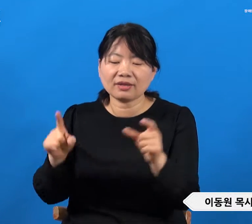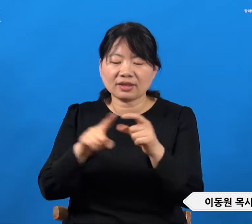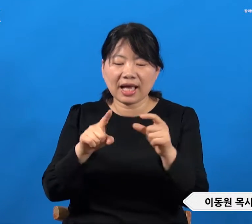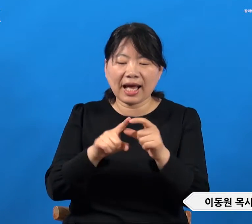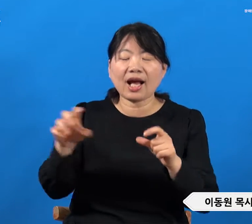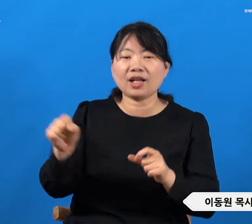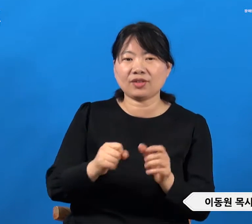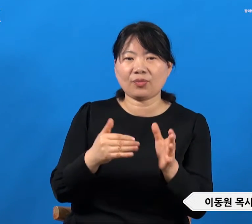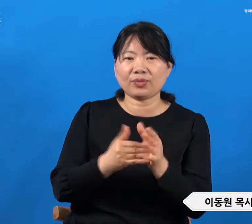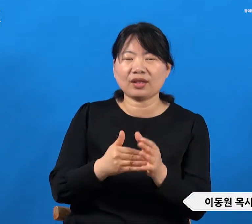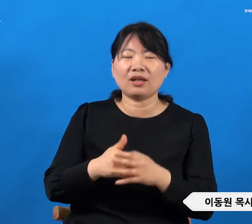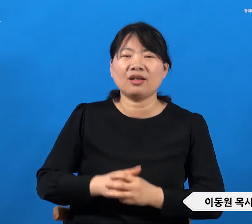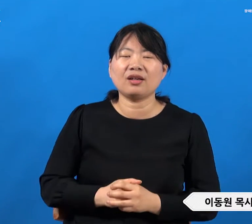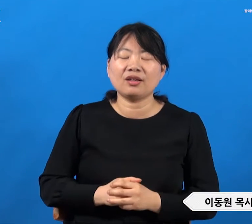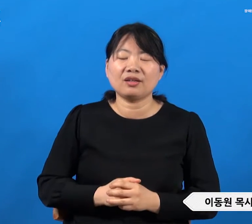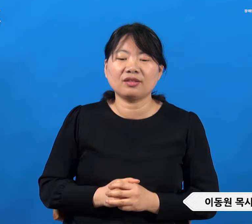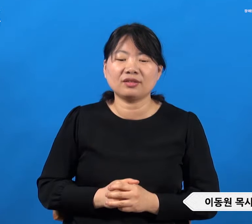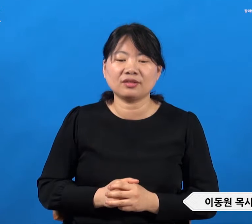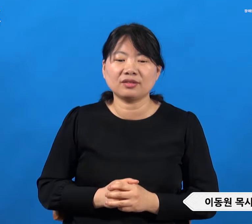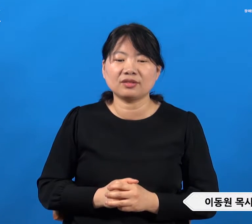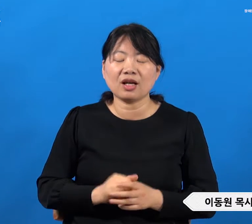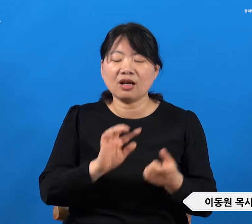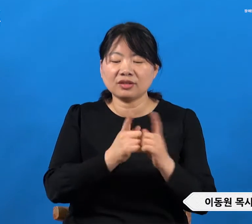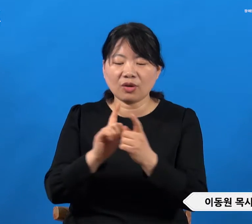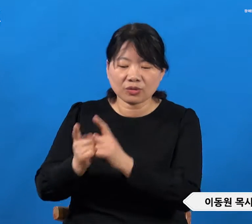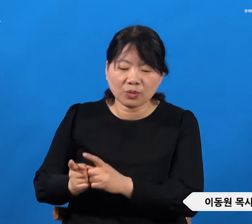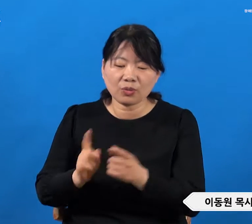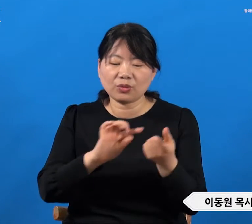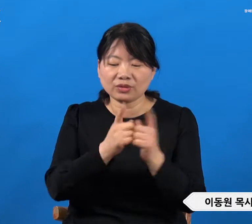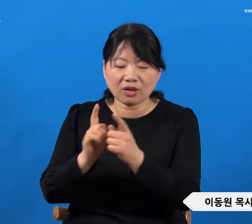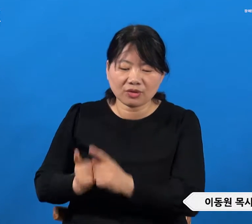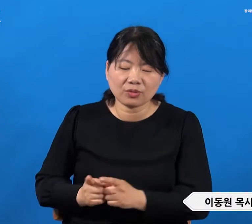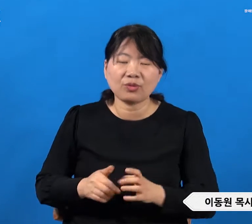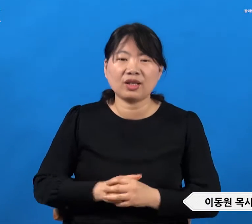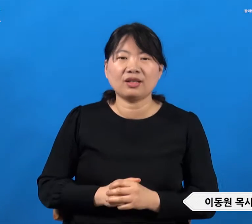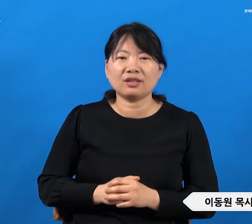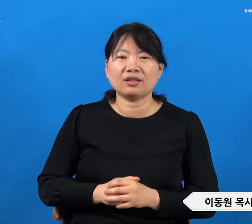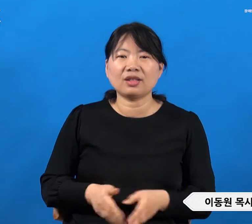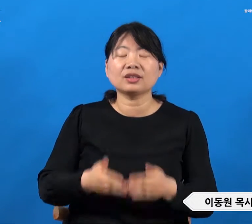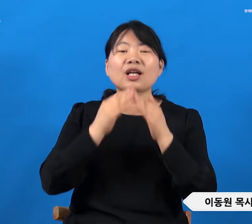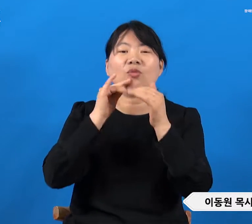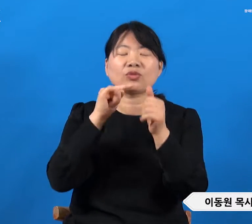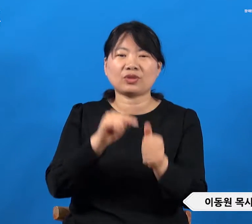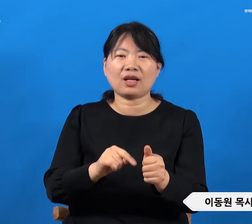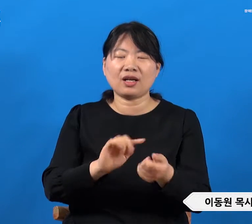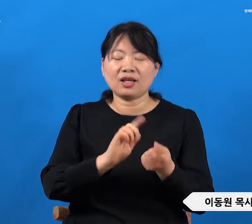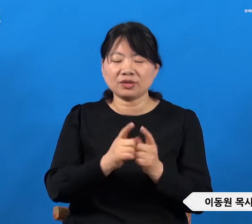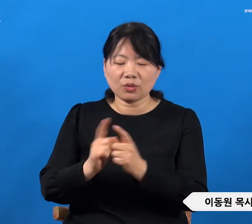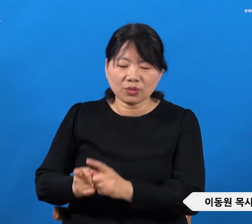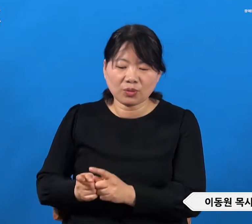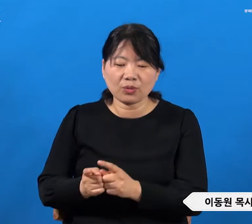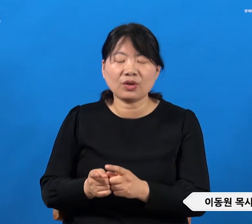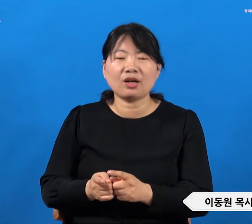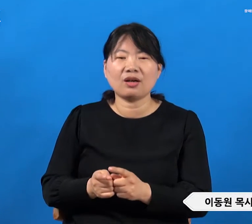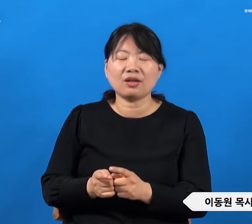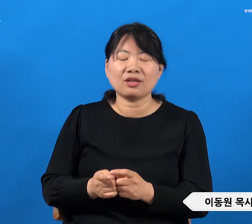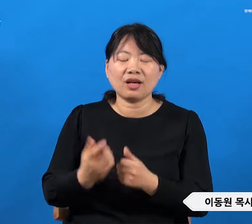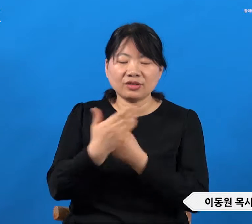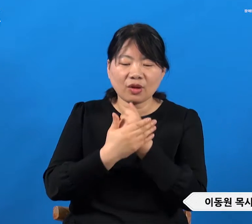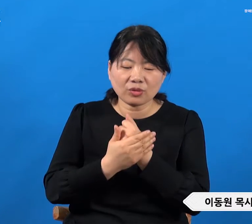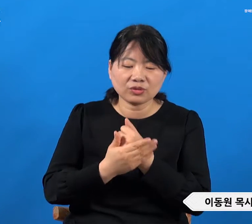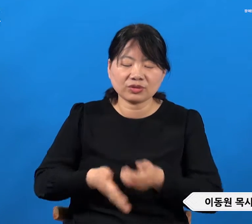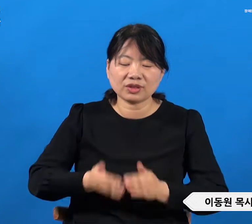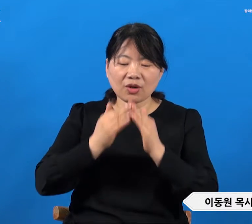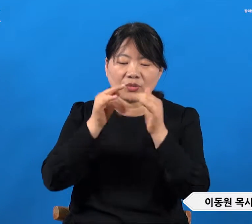서로라는 단어였습니다. one another, 서로 세우라. 서로